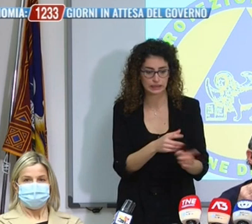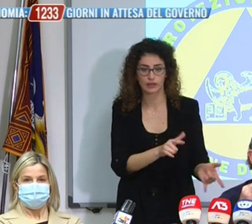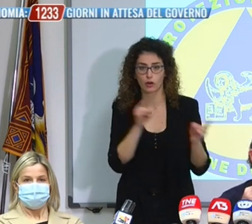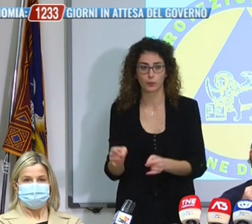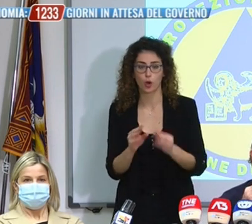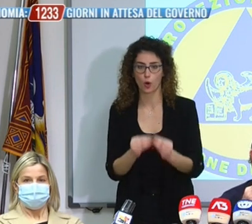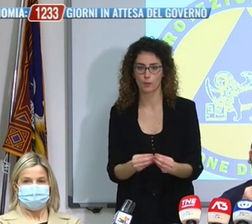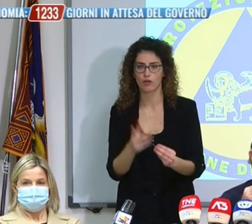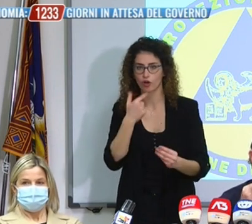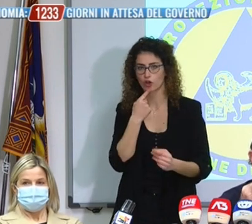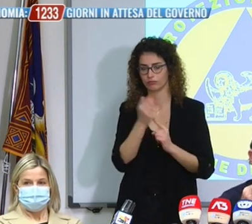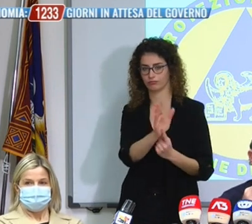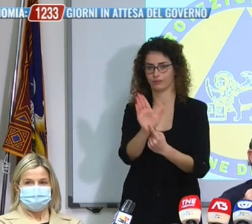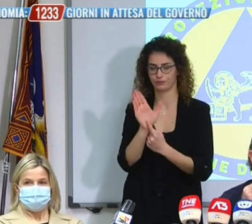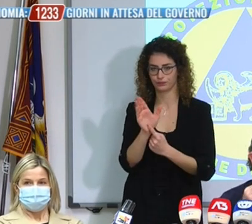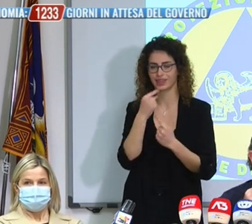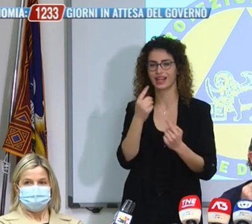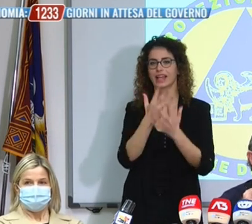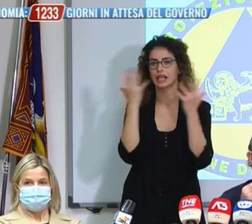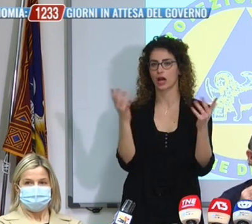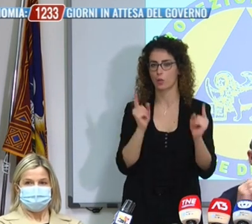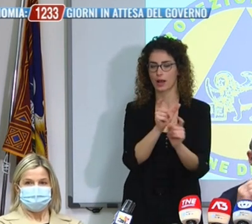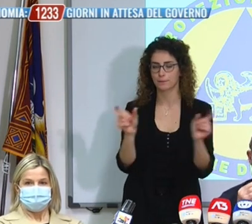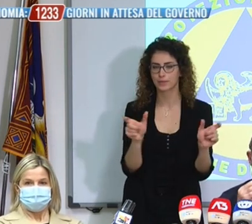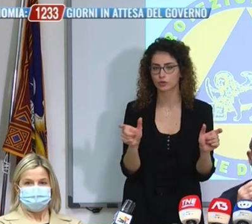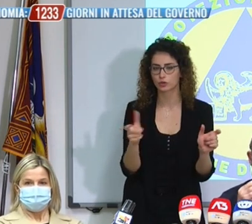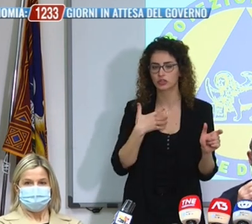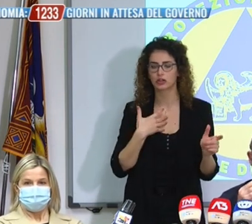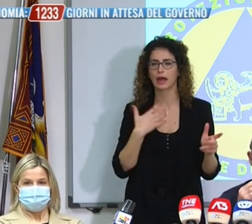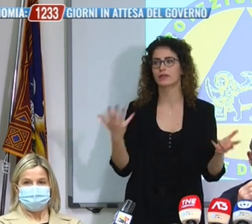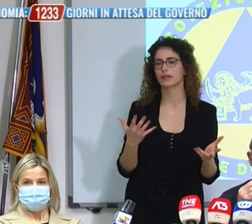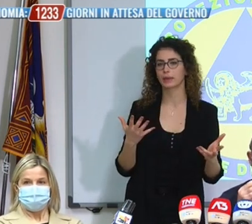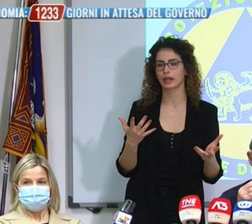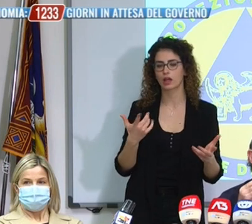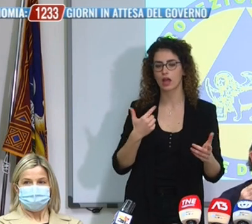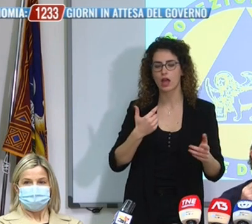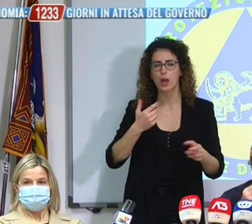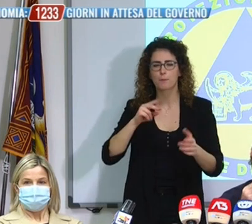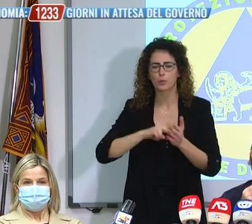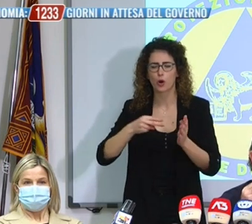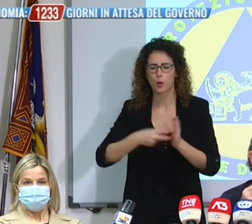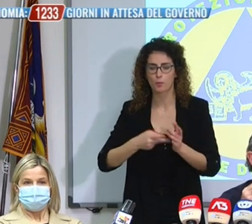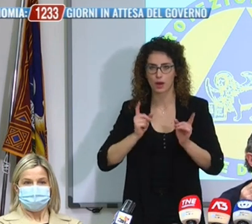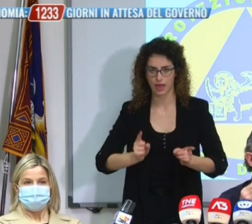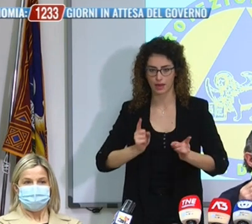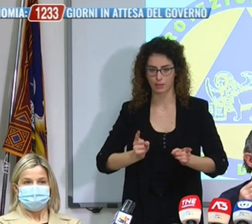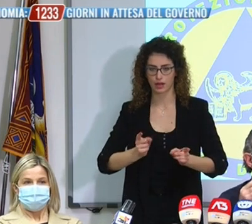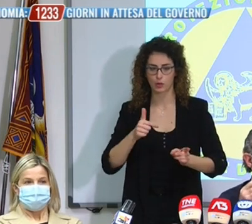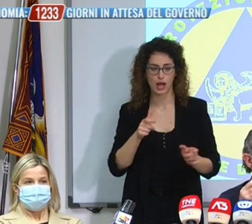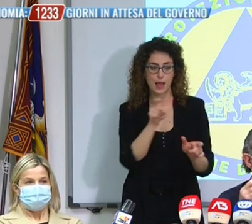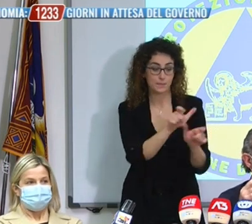ancora magari hanno qualche dubbio, che il vero tema è riuscire a prendere in carico tutti. Prendere in carico tutti vuol dire che